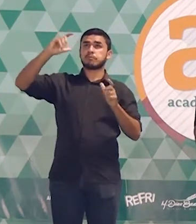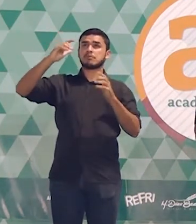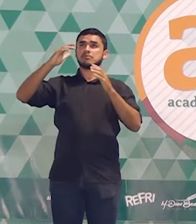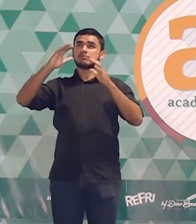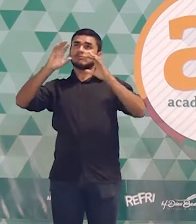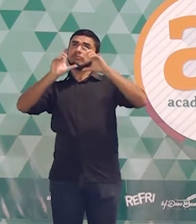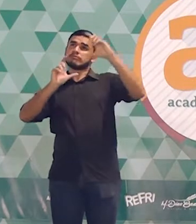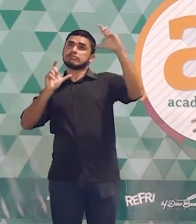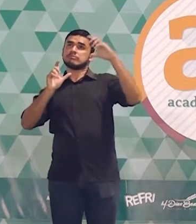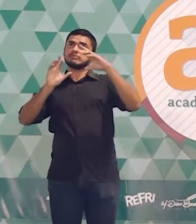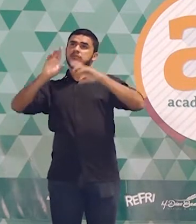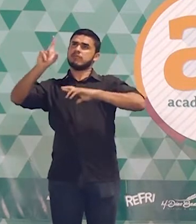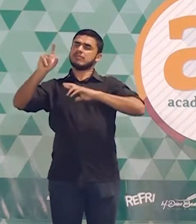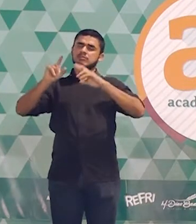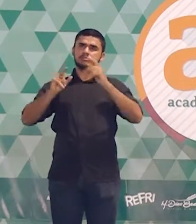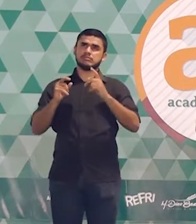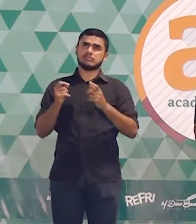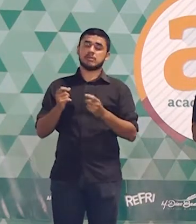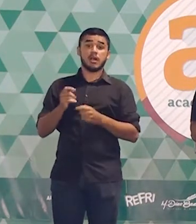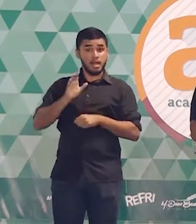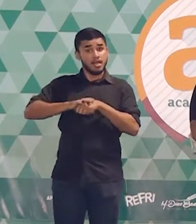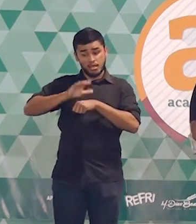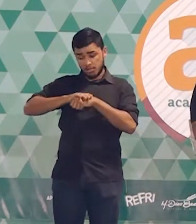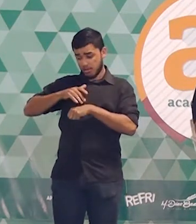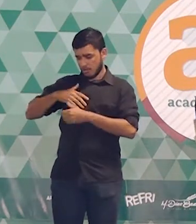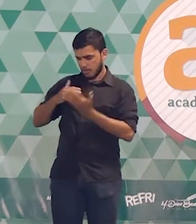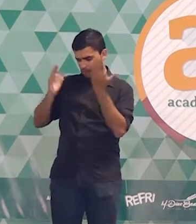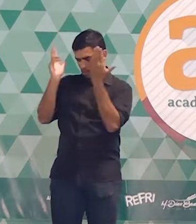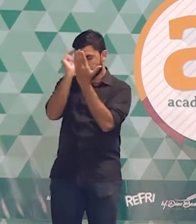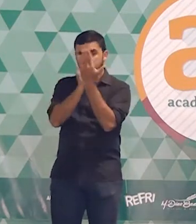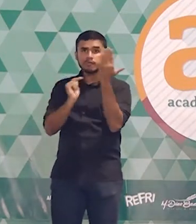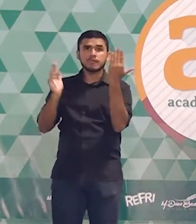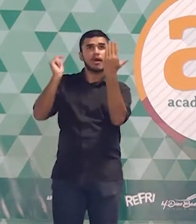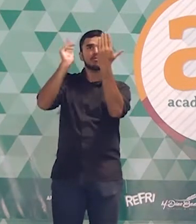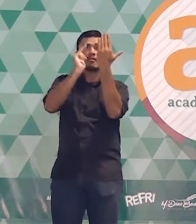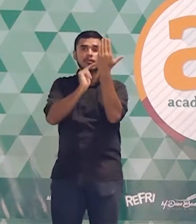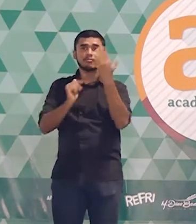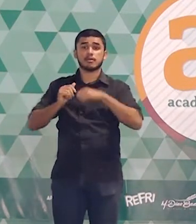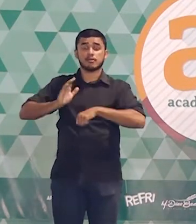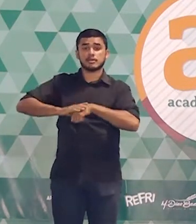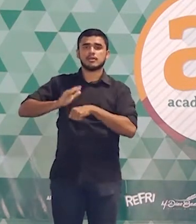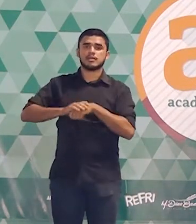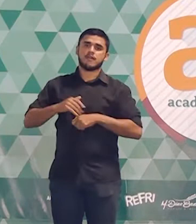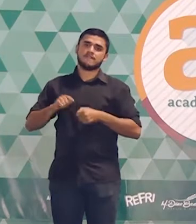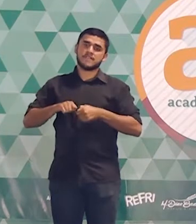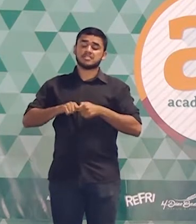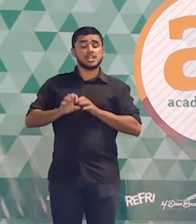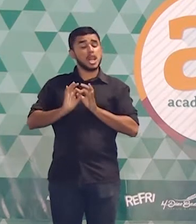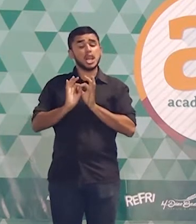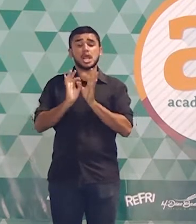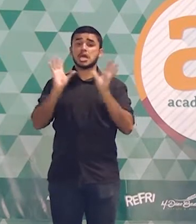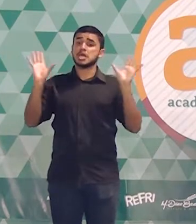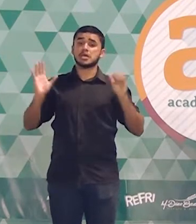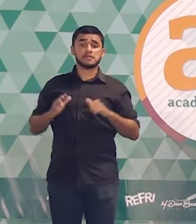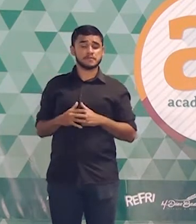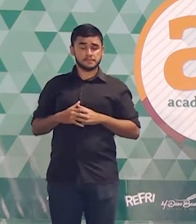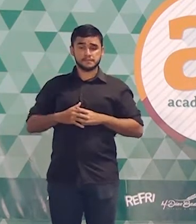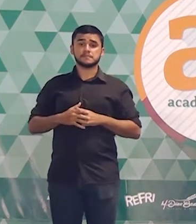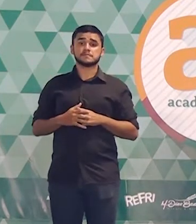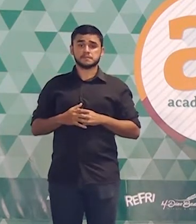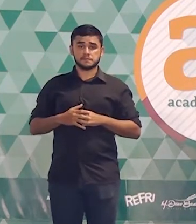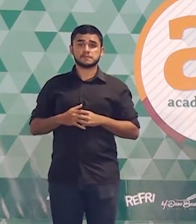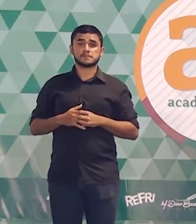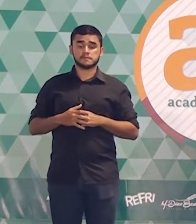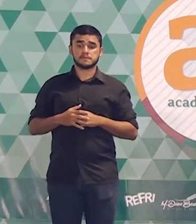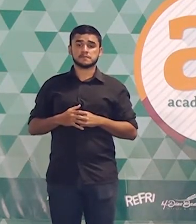desproporcionalidade é justamente a liberdade que o artista tem de elaborar o traço do jeito que ele achar